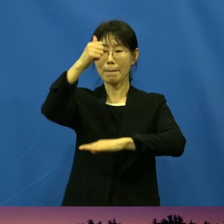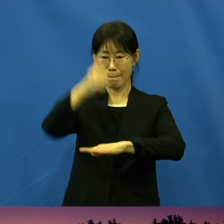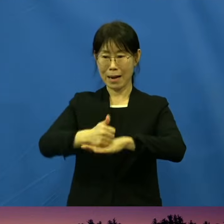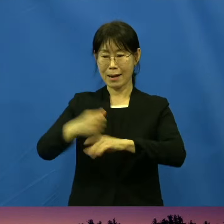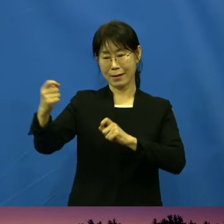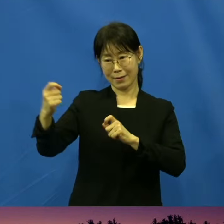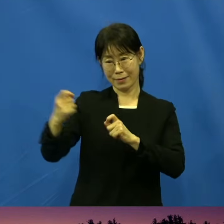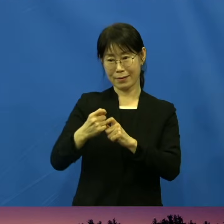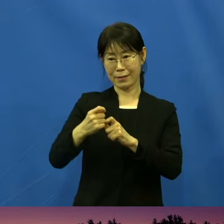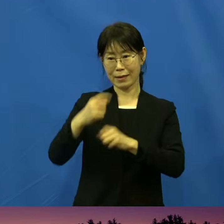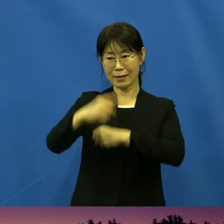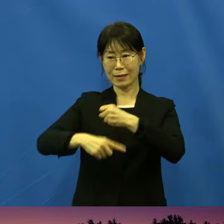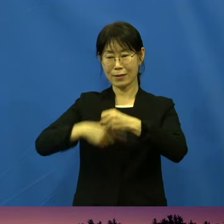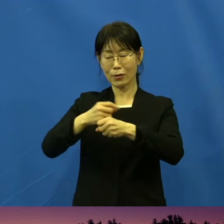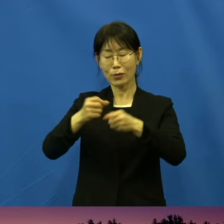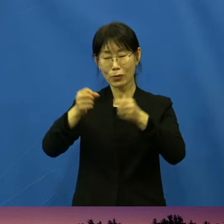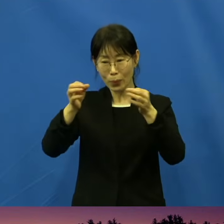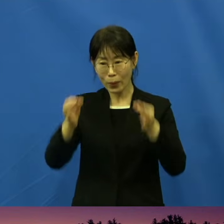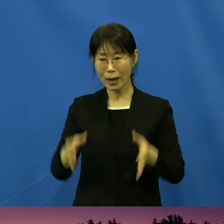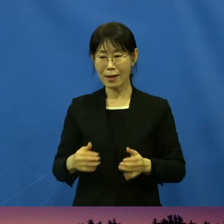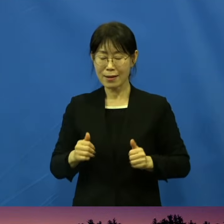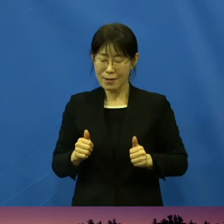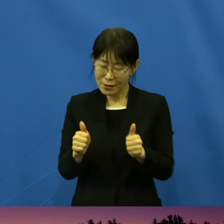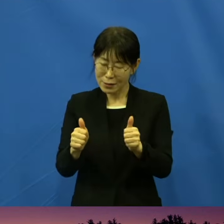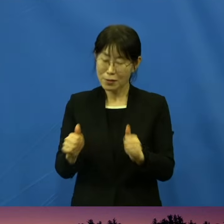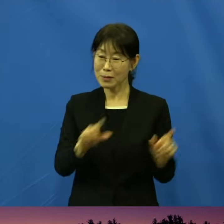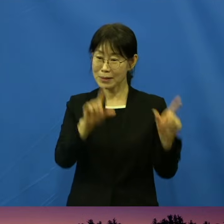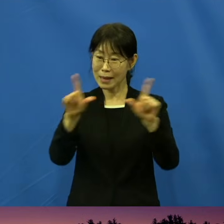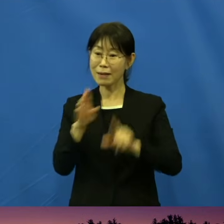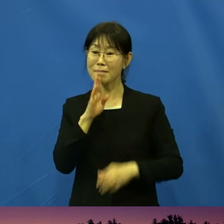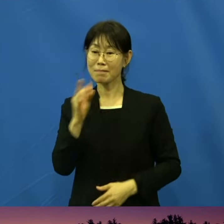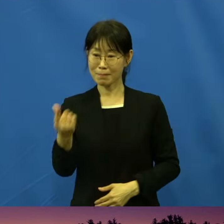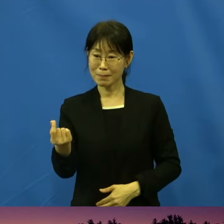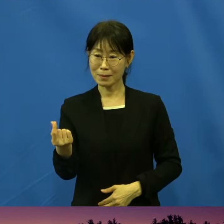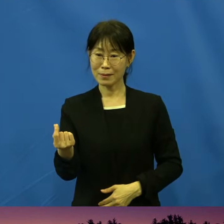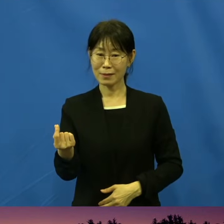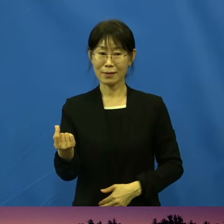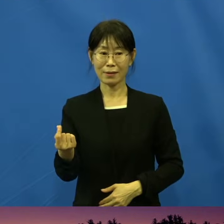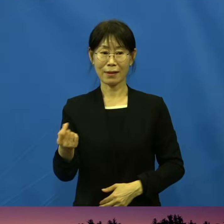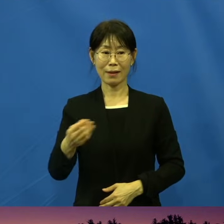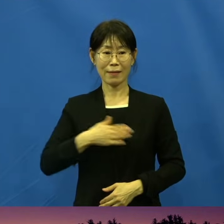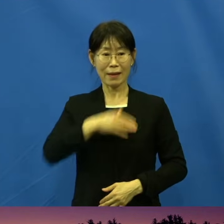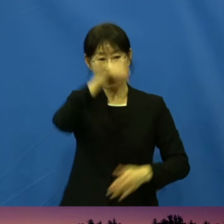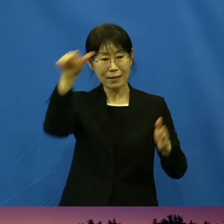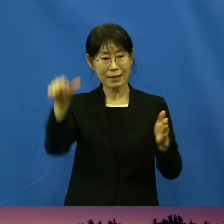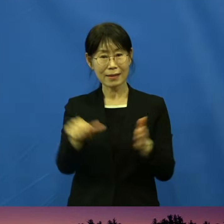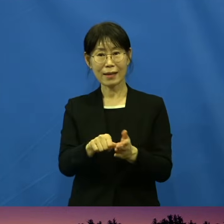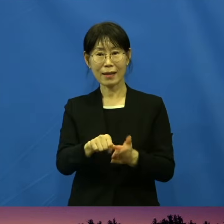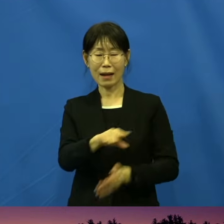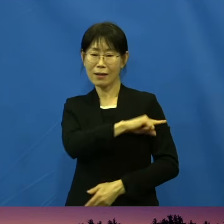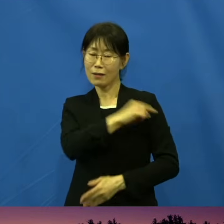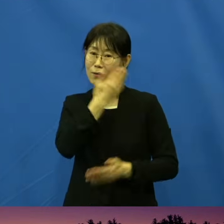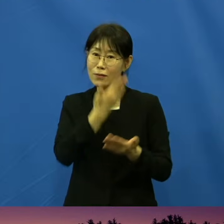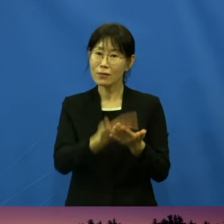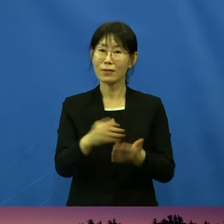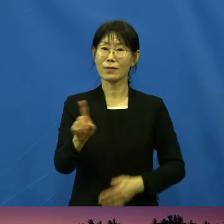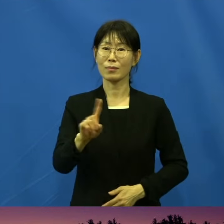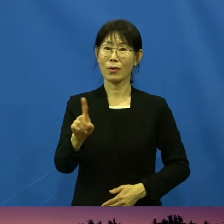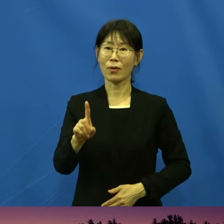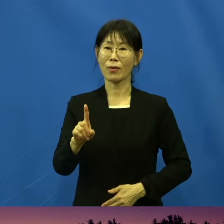신앙을 달려왔습니다. 열심히. 근데 여러분, 우리의 삶의 핵심적인 주제는 이거예요, 여러분.